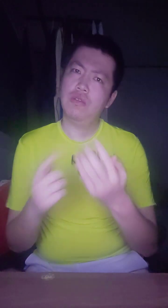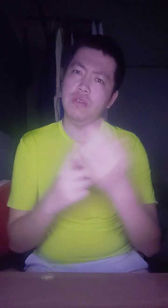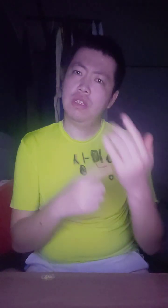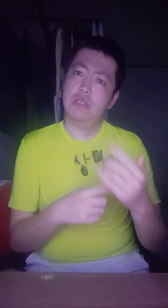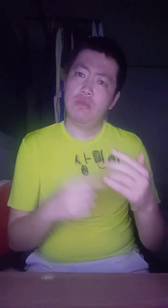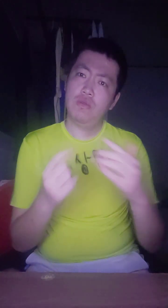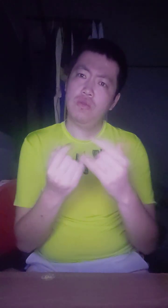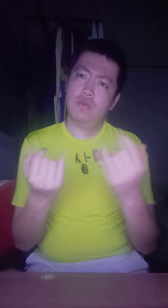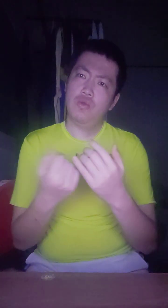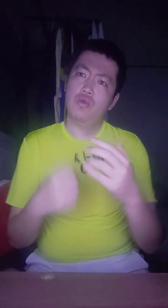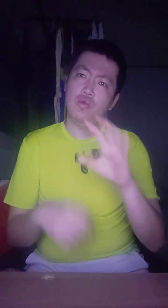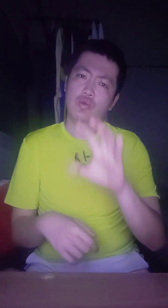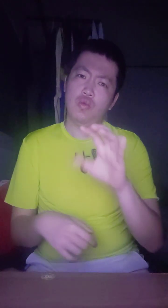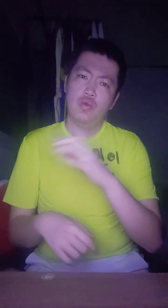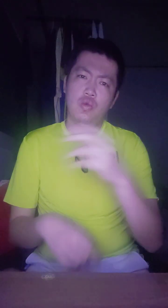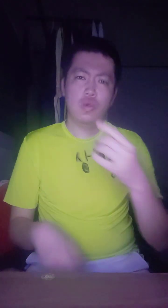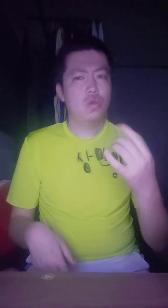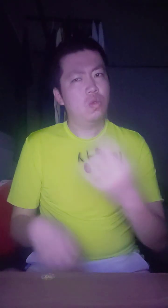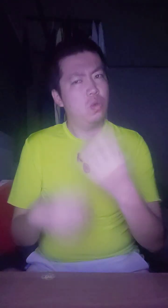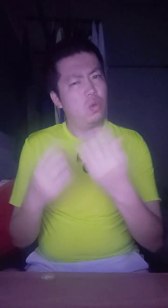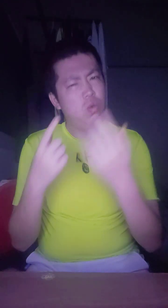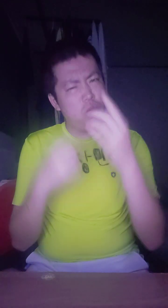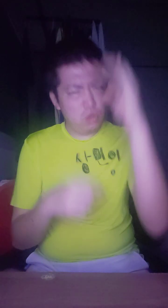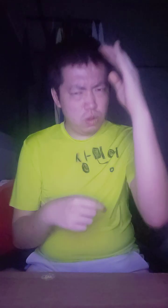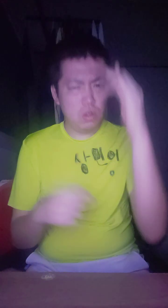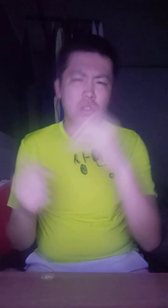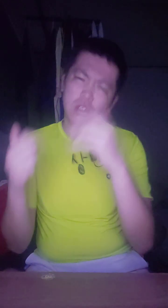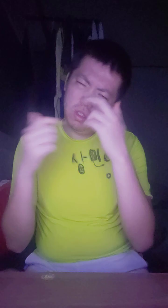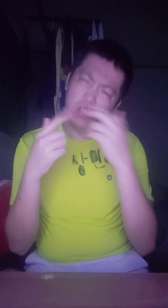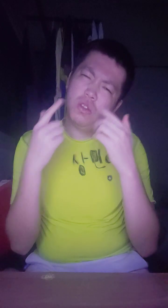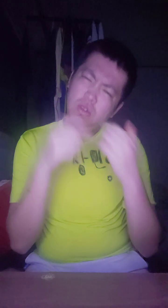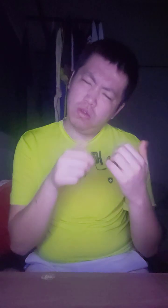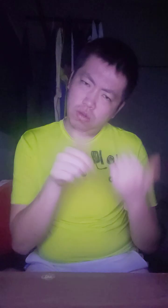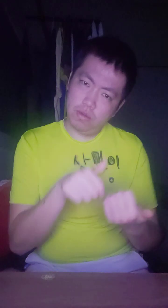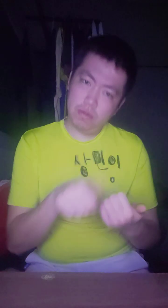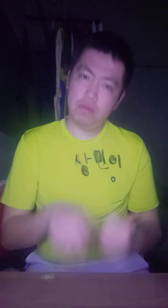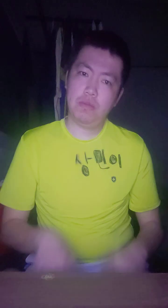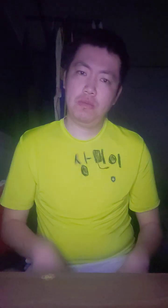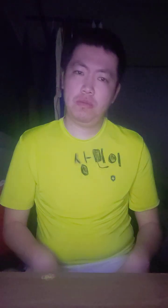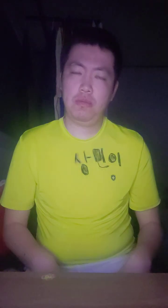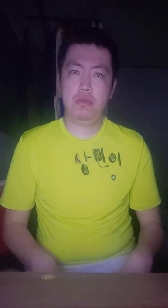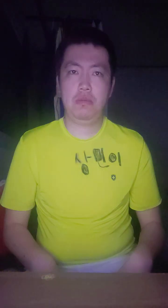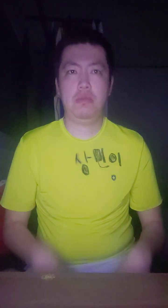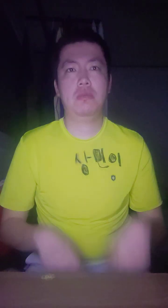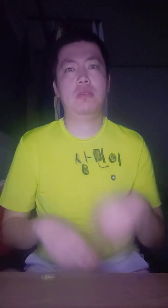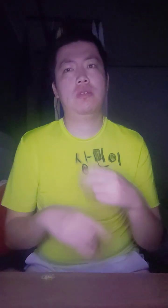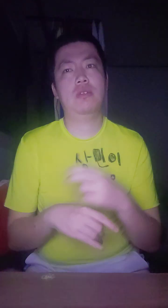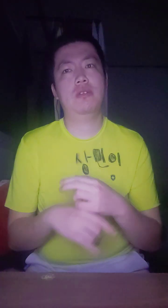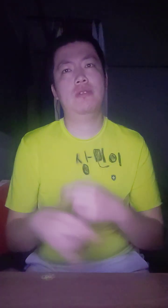모 회센터 화장실에서 여고생이 황화수소에 질식해 숨지기도 했습니다. KNN